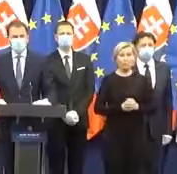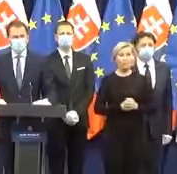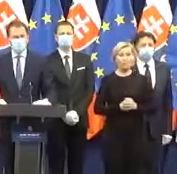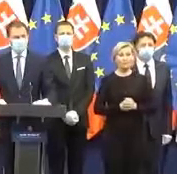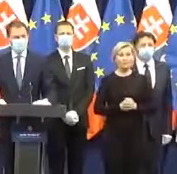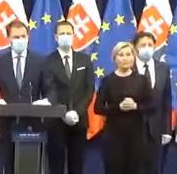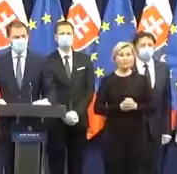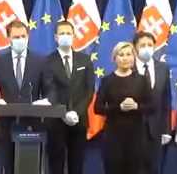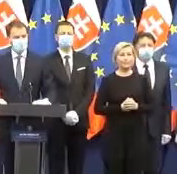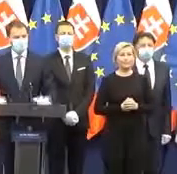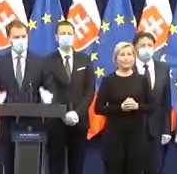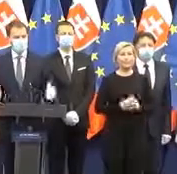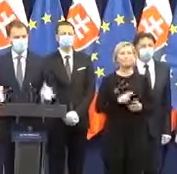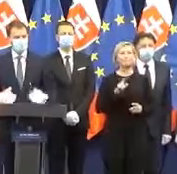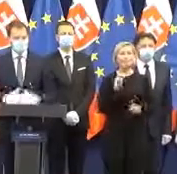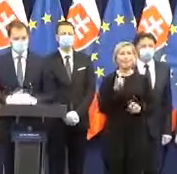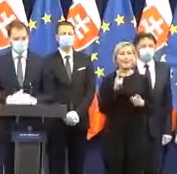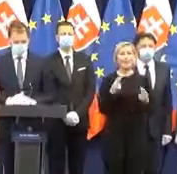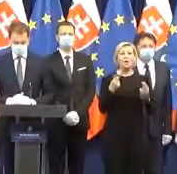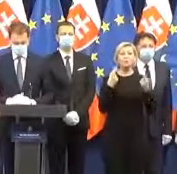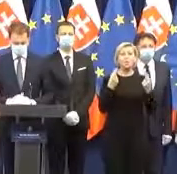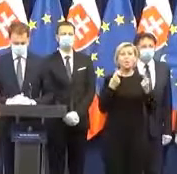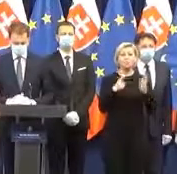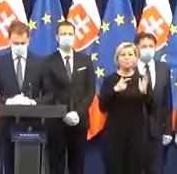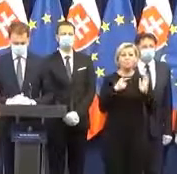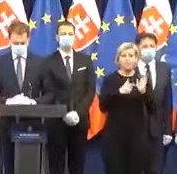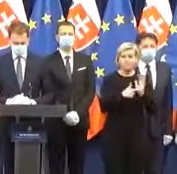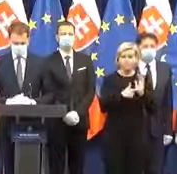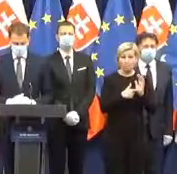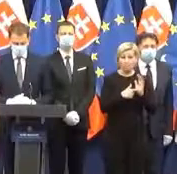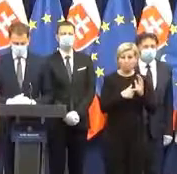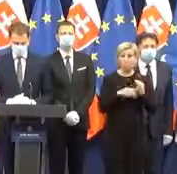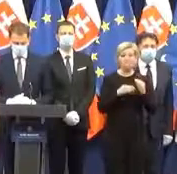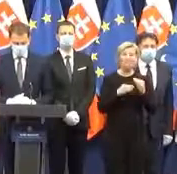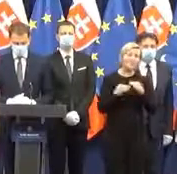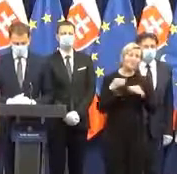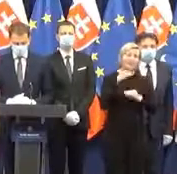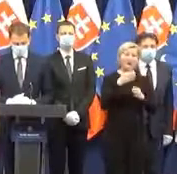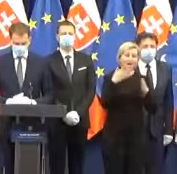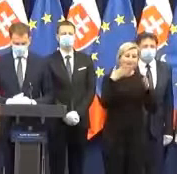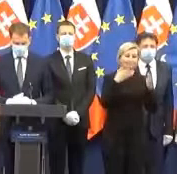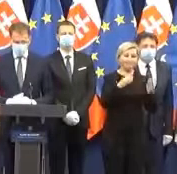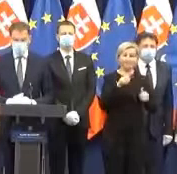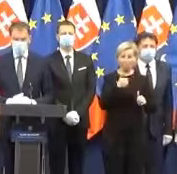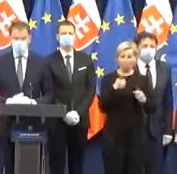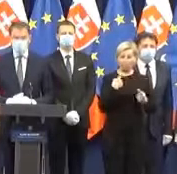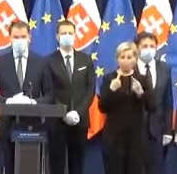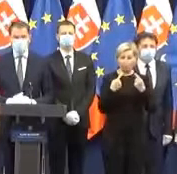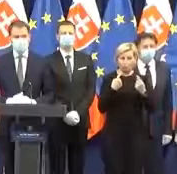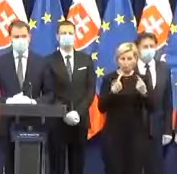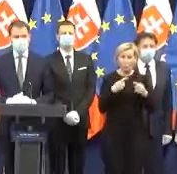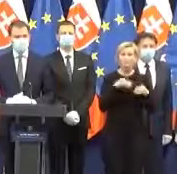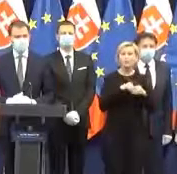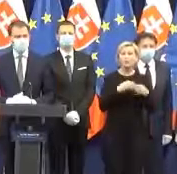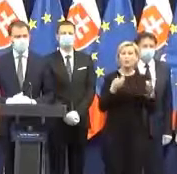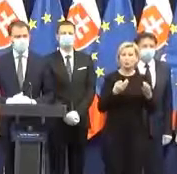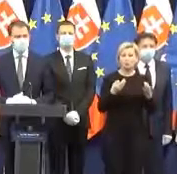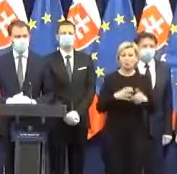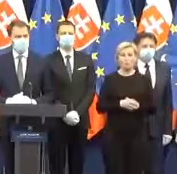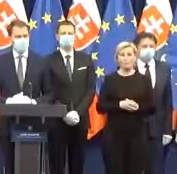však bod, ktorý trval podstatnú časť tohto prvého rokovania vlády, bol bod, kde sme